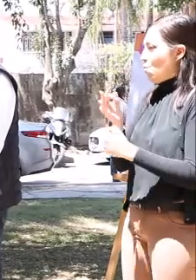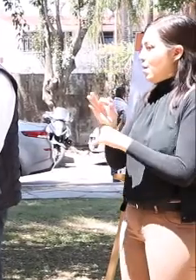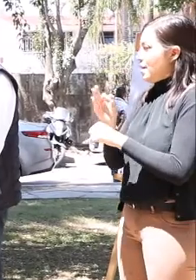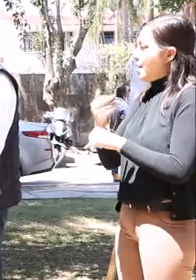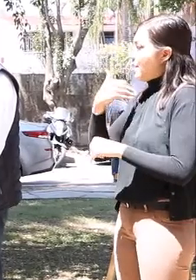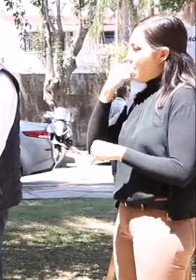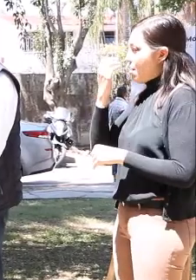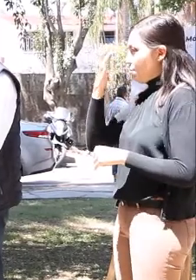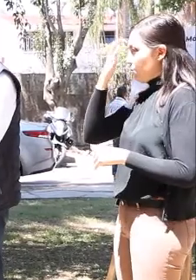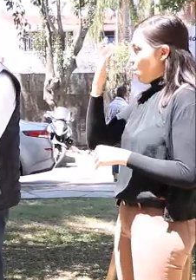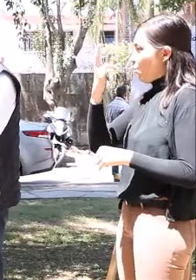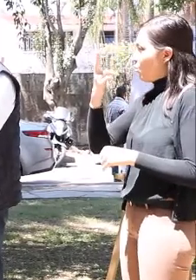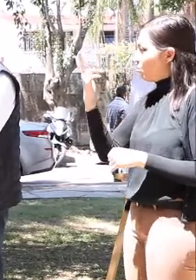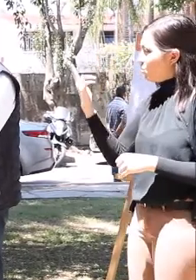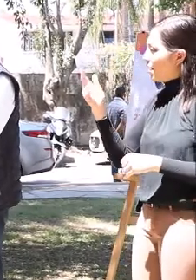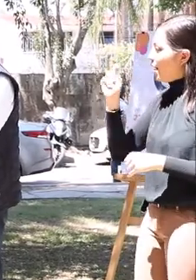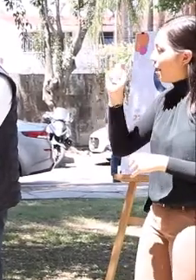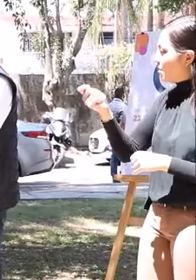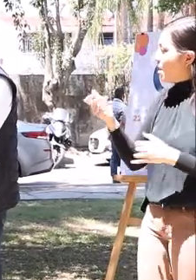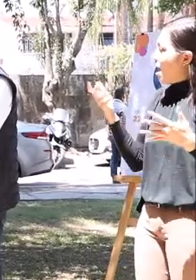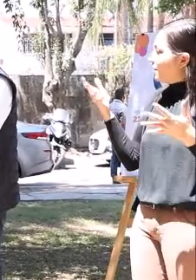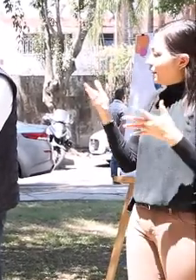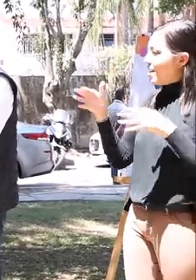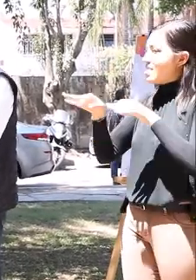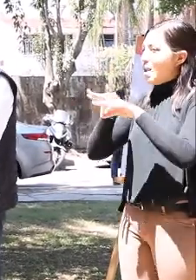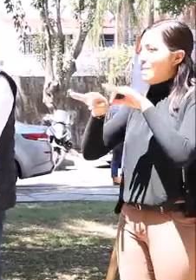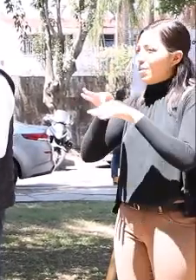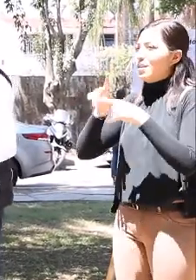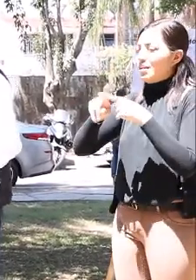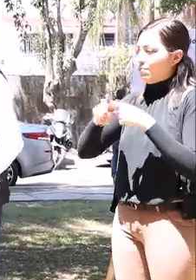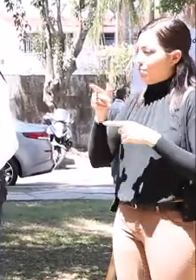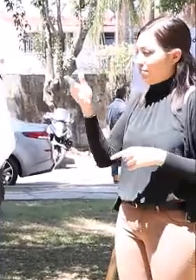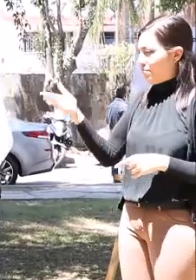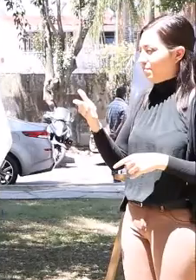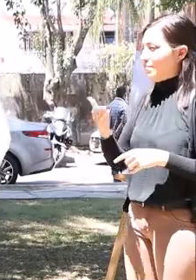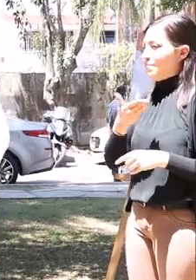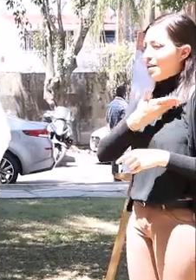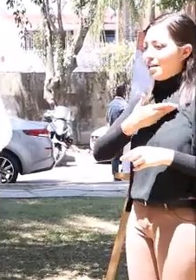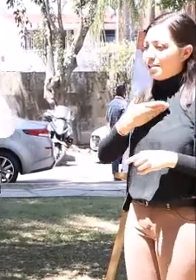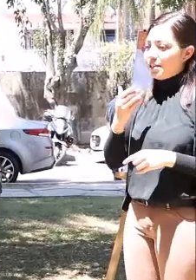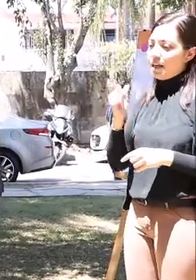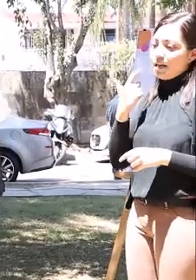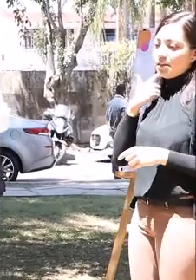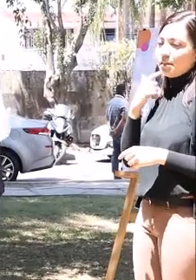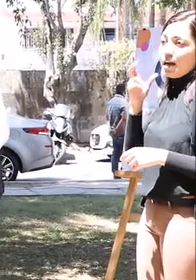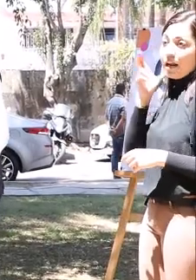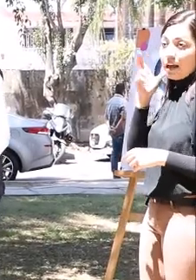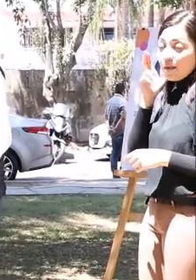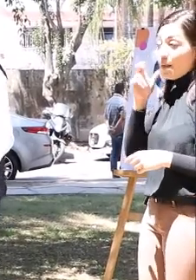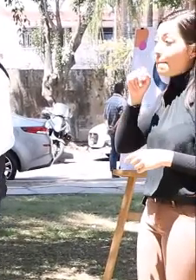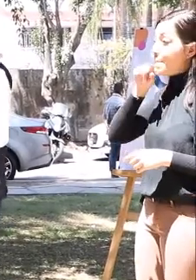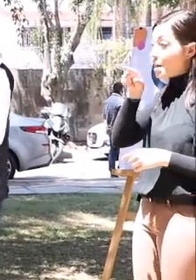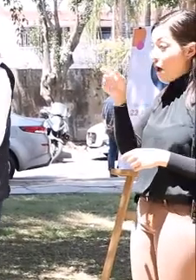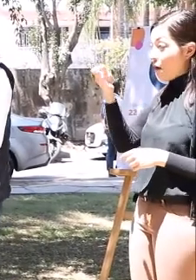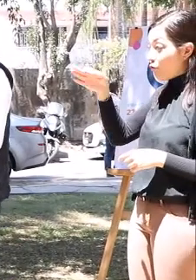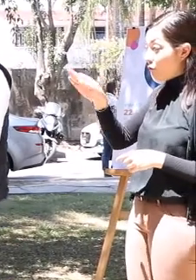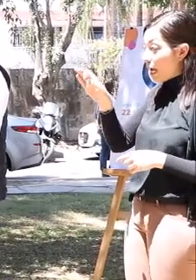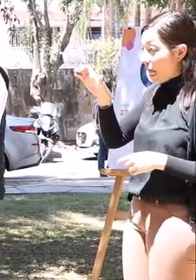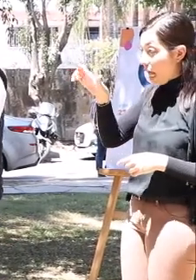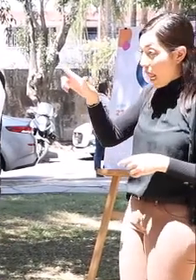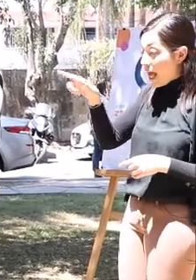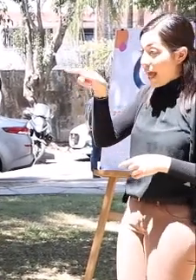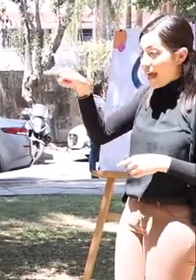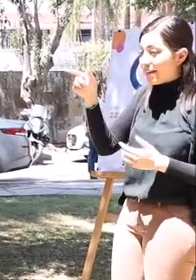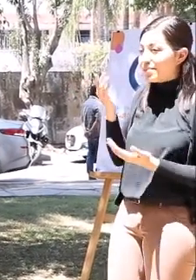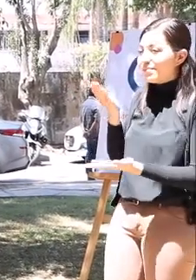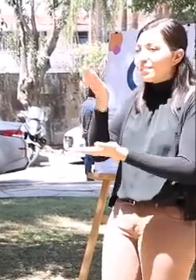reconocer el apuntalamiento y el esfuerzo que ha hecho el alcalde desde que era regidor, porque fue justo él el que